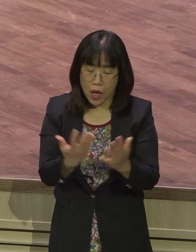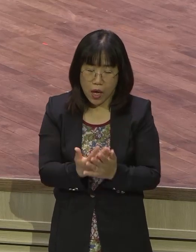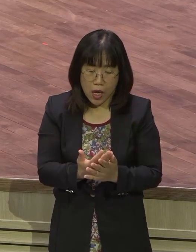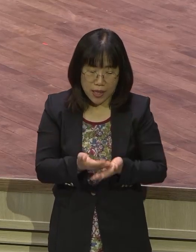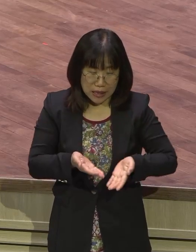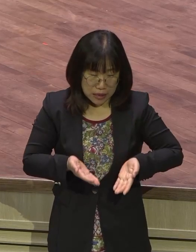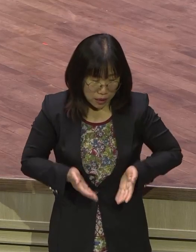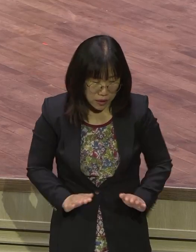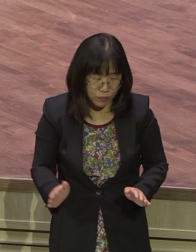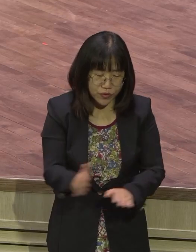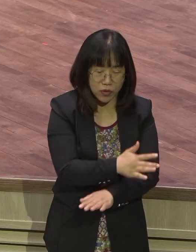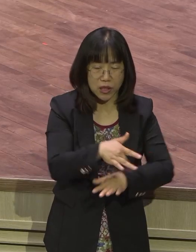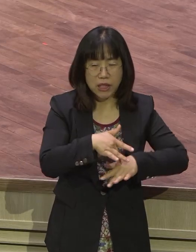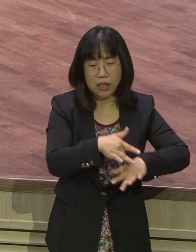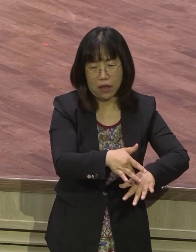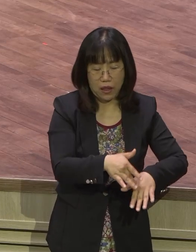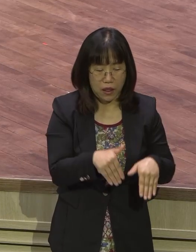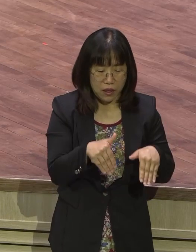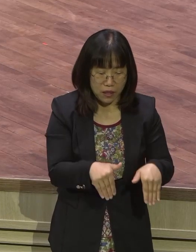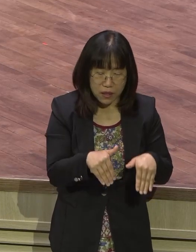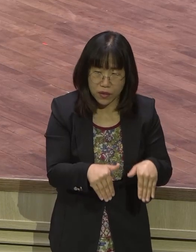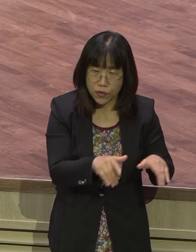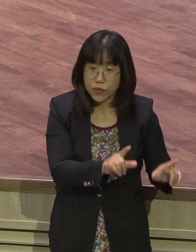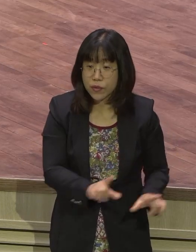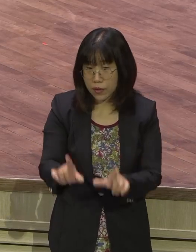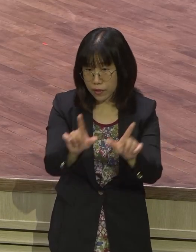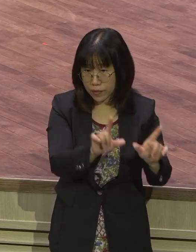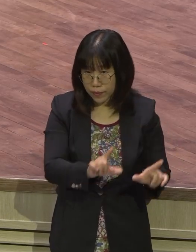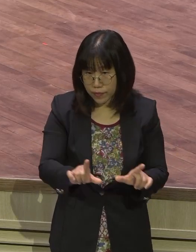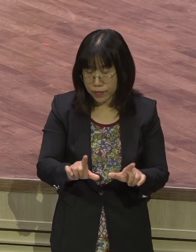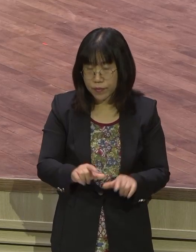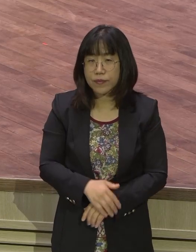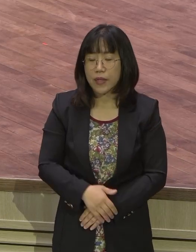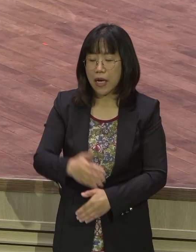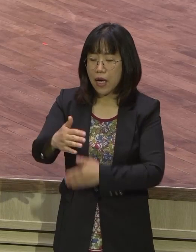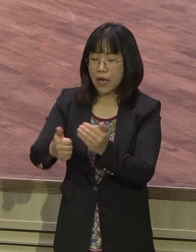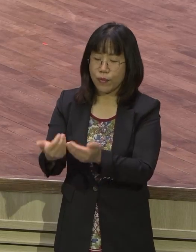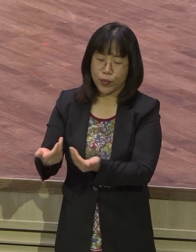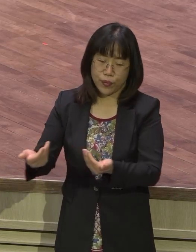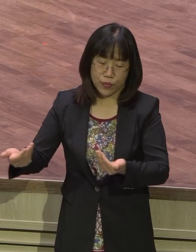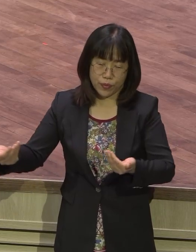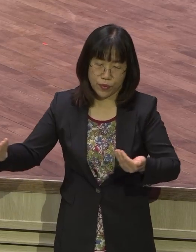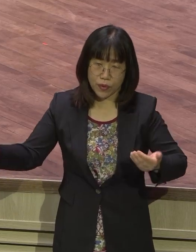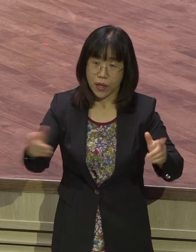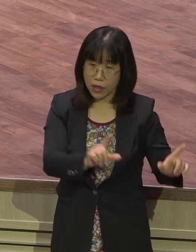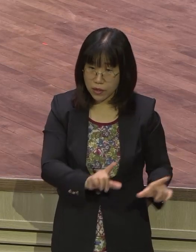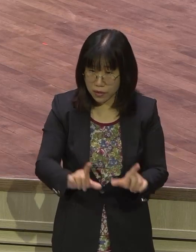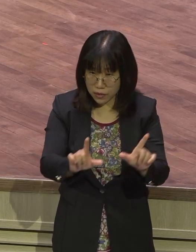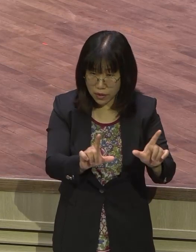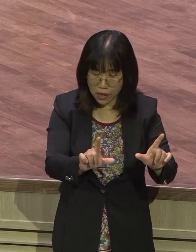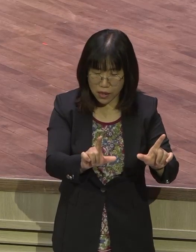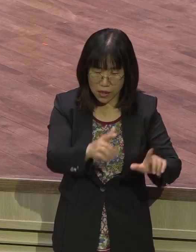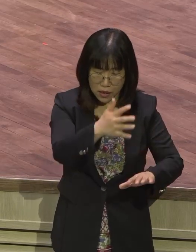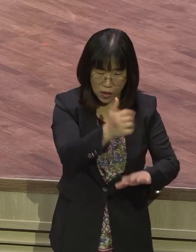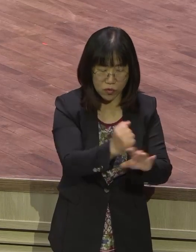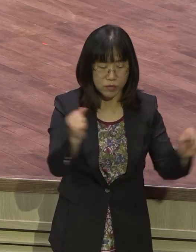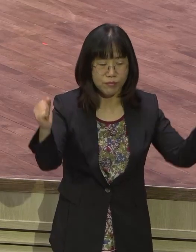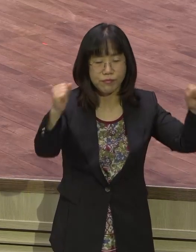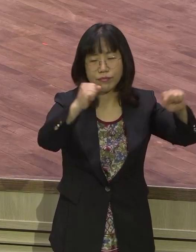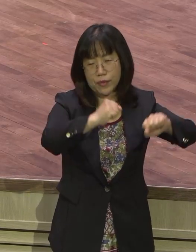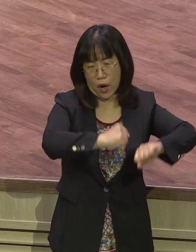태어날 때보다 사단 종로를 지어 그냥 장세기 3장에 태어나기 때문에 그렇게 살다가 영원한 멸망 길을